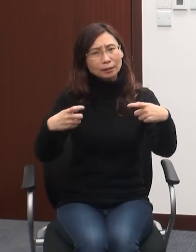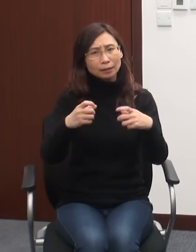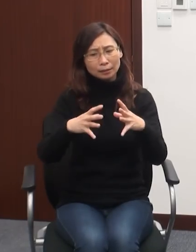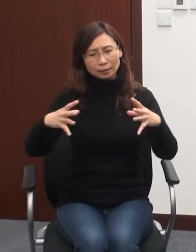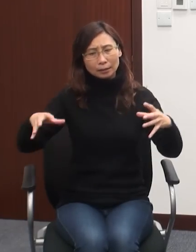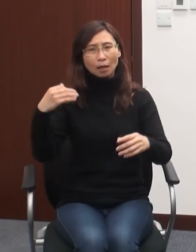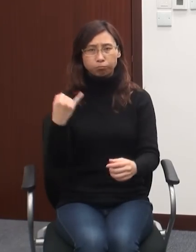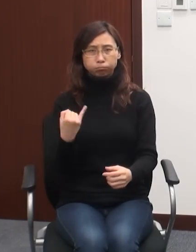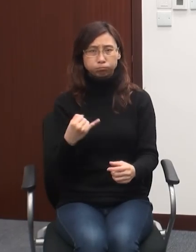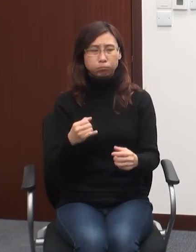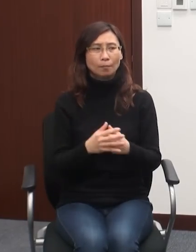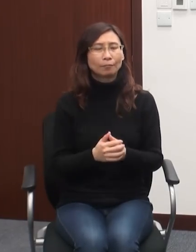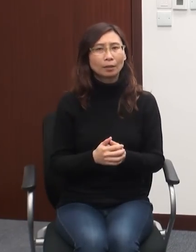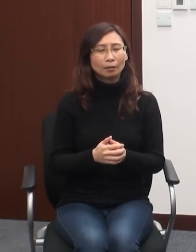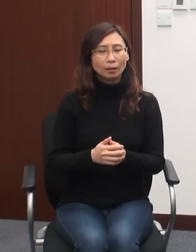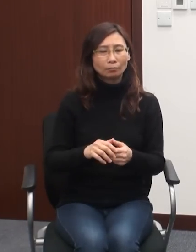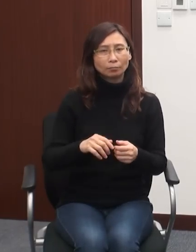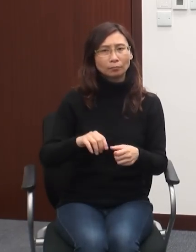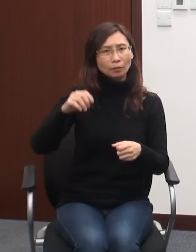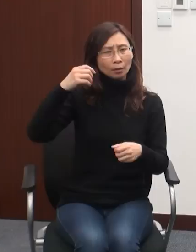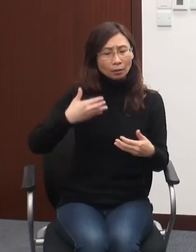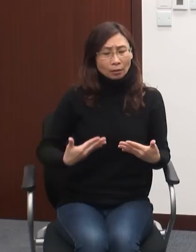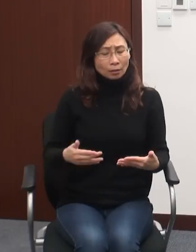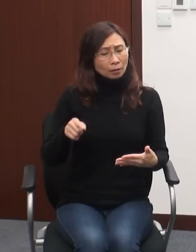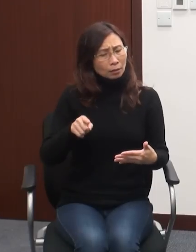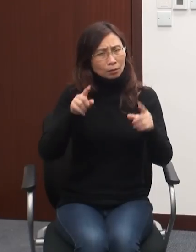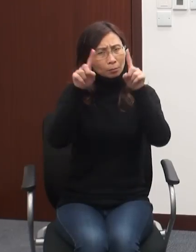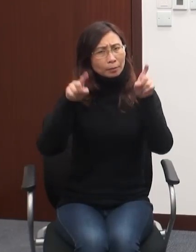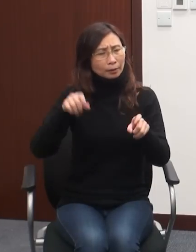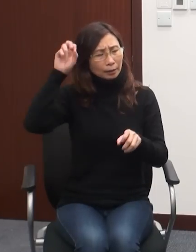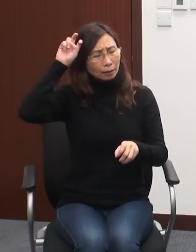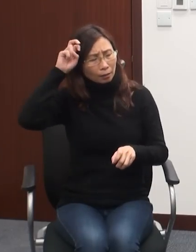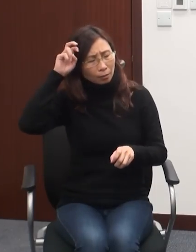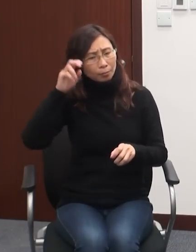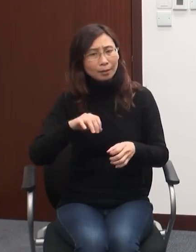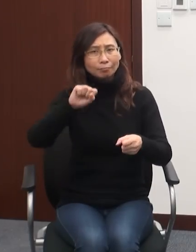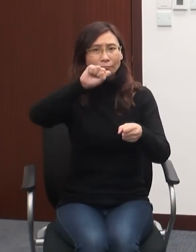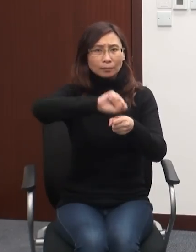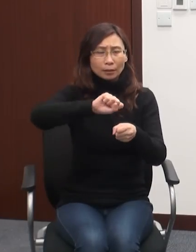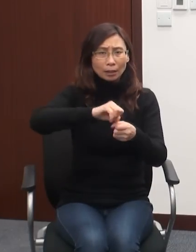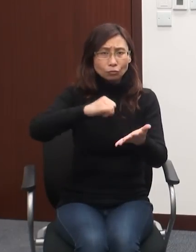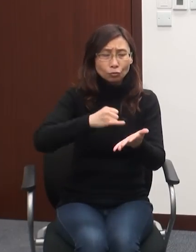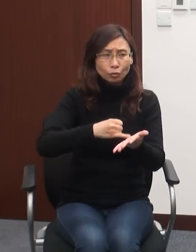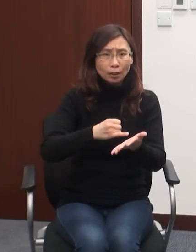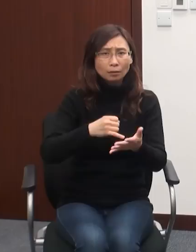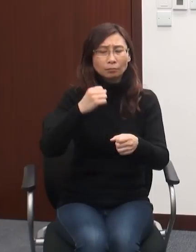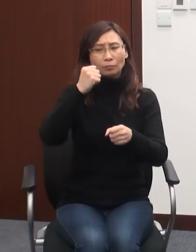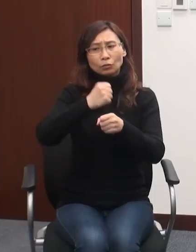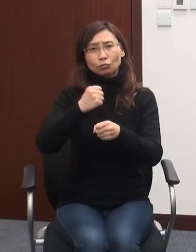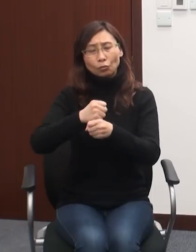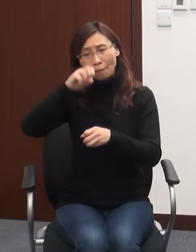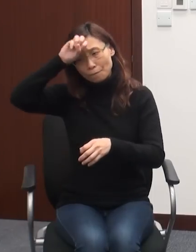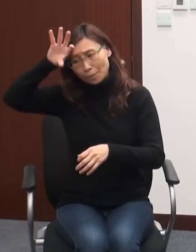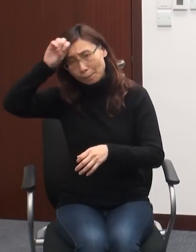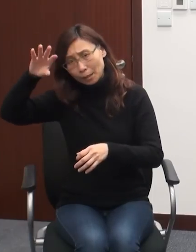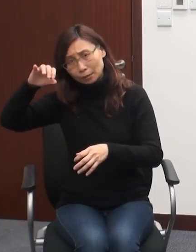從呢個角度諗，我哋都未雨綢繆，就係加税啊，或者做其他嘢啦，做定先啦。或者係我哋要搞產業啦，或